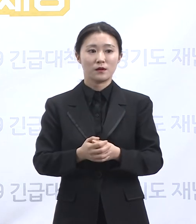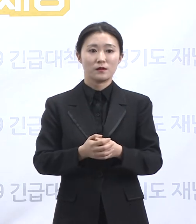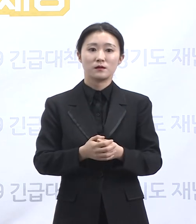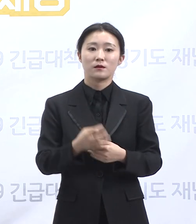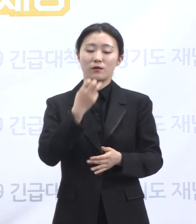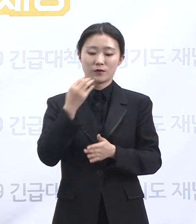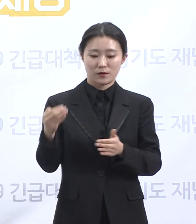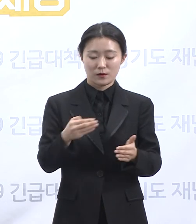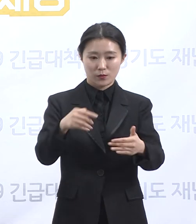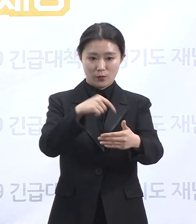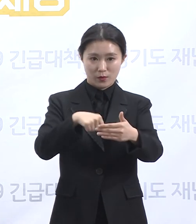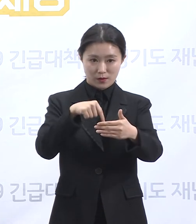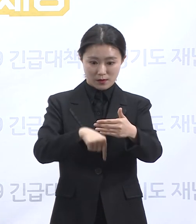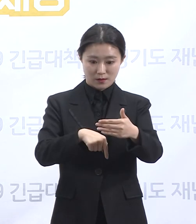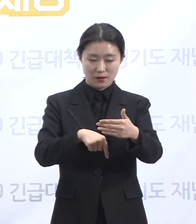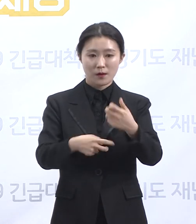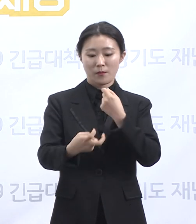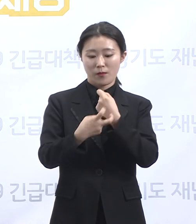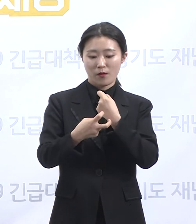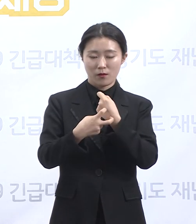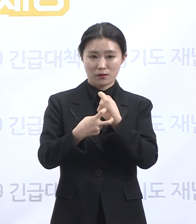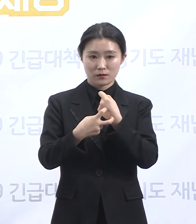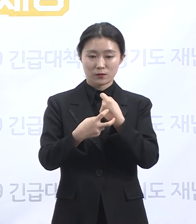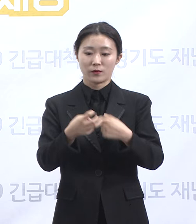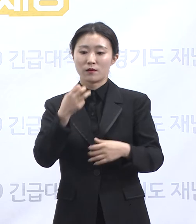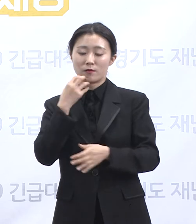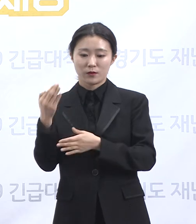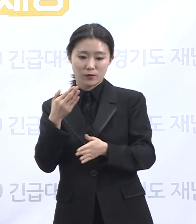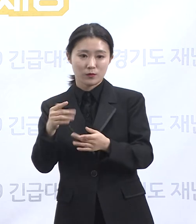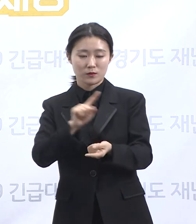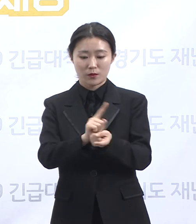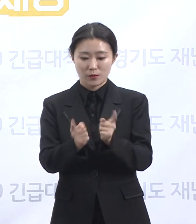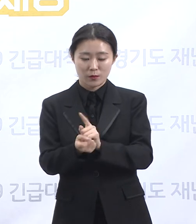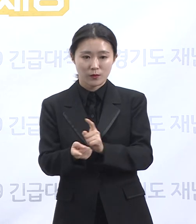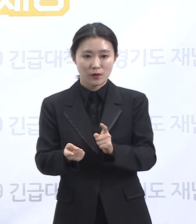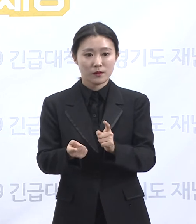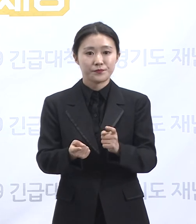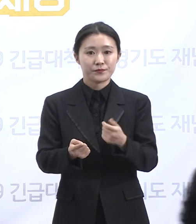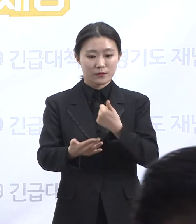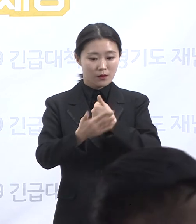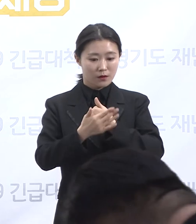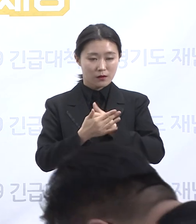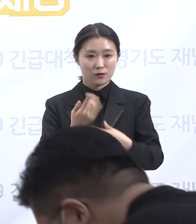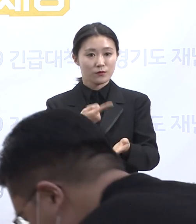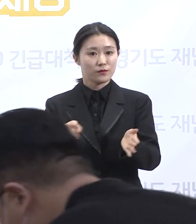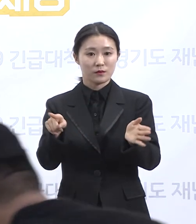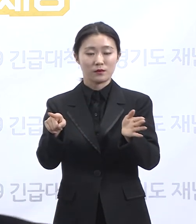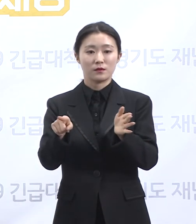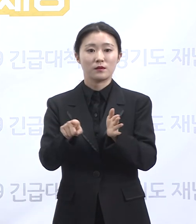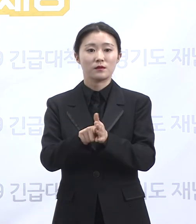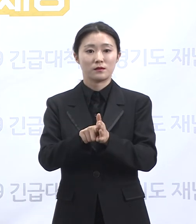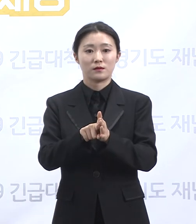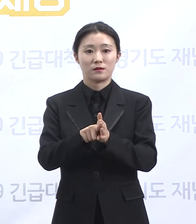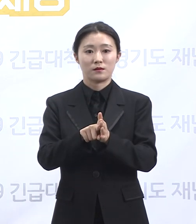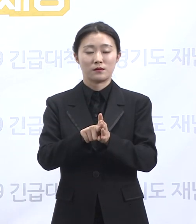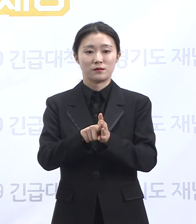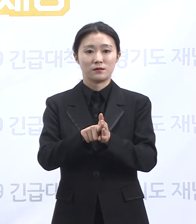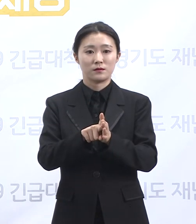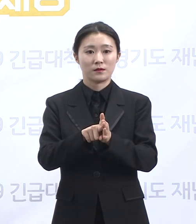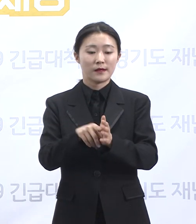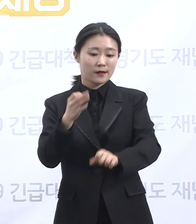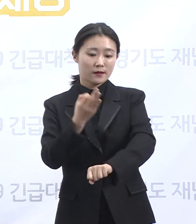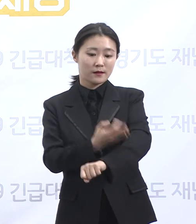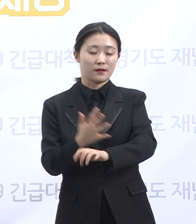구하고자 2월 27일 도지사 주재 간담회를 개최하였습니다. 요청에 응답한 아주대학교 병원,